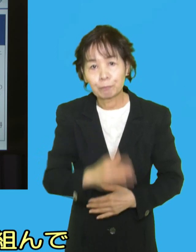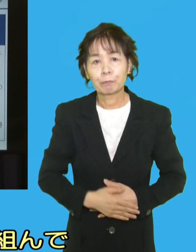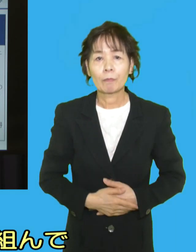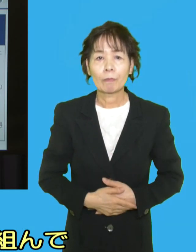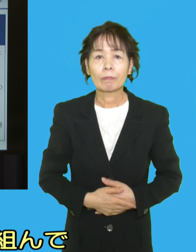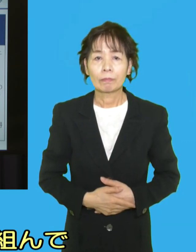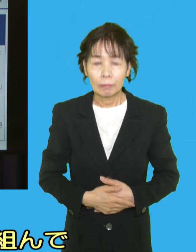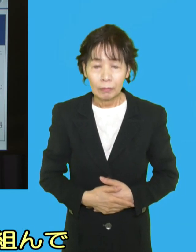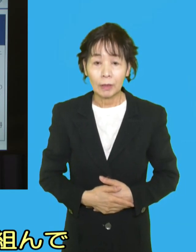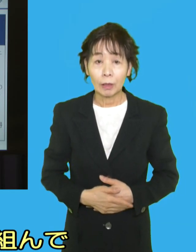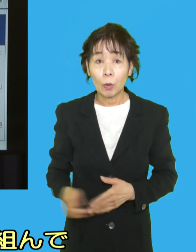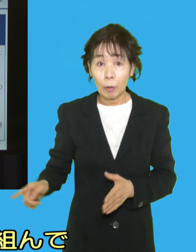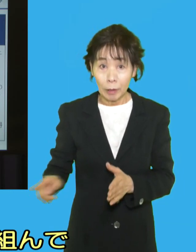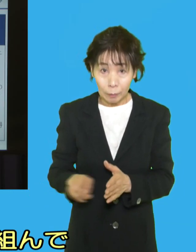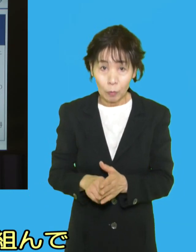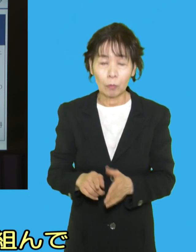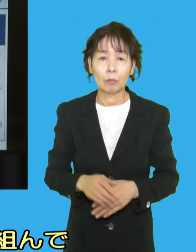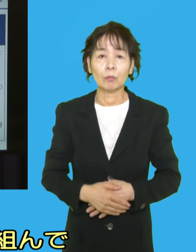まあ、これまでも